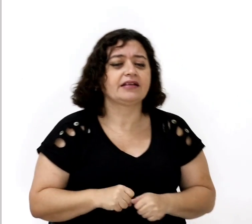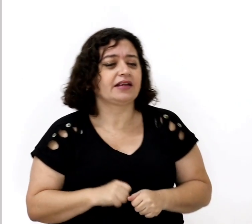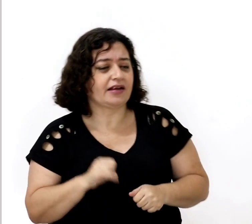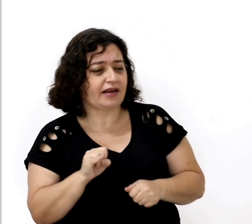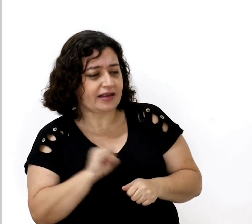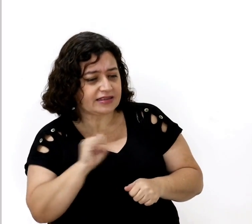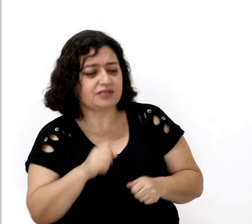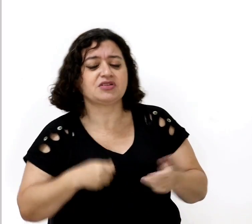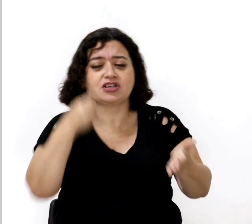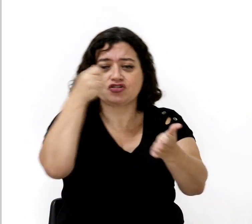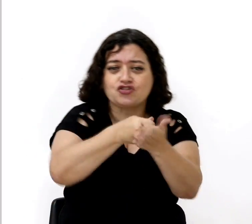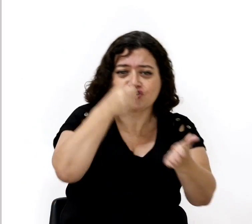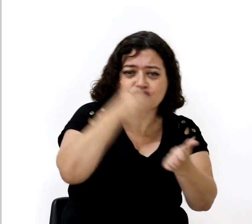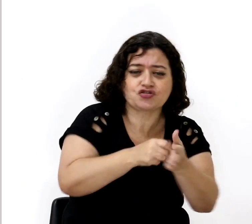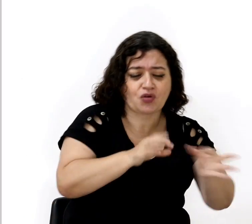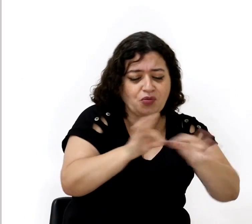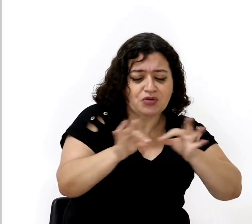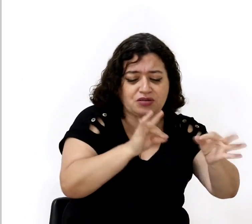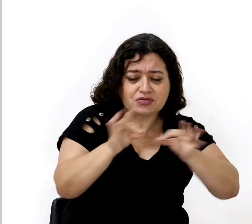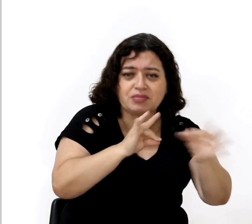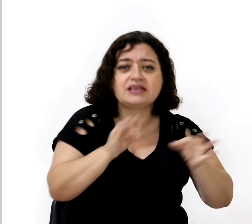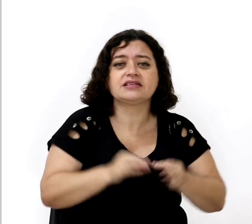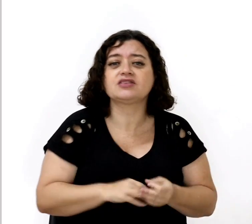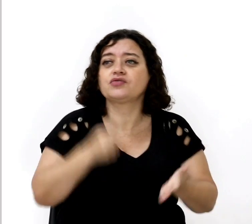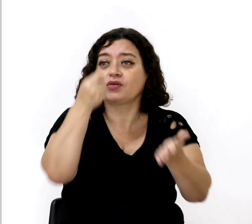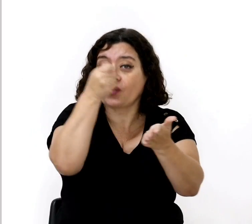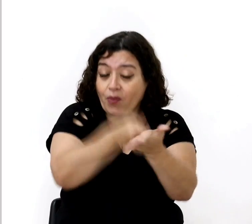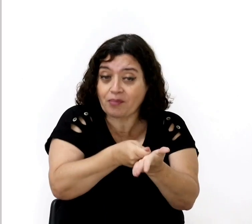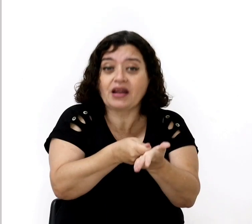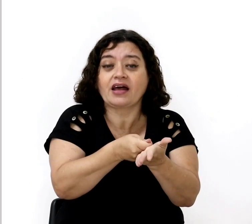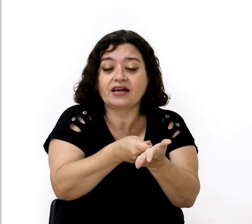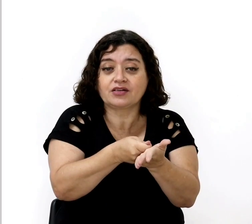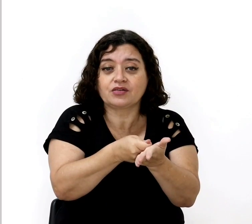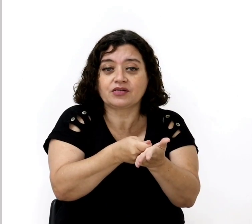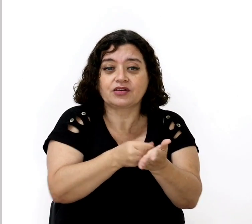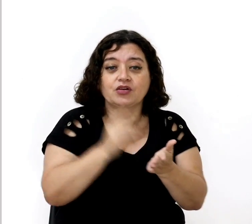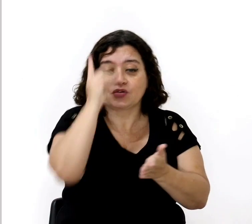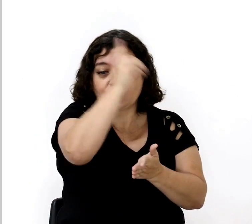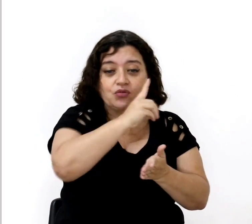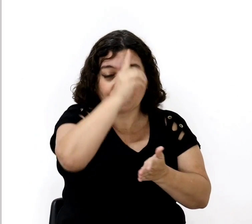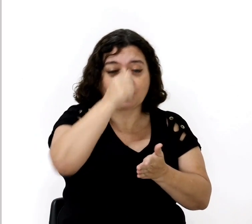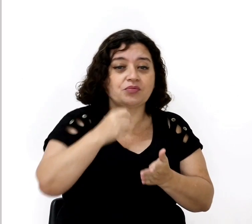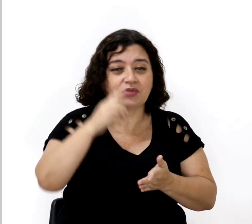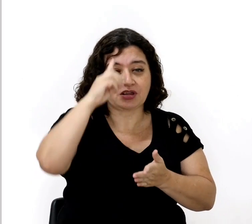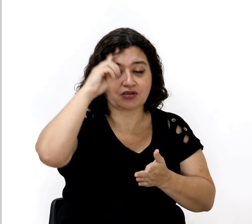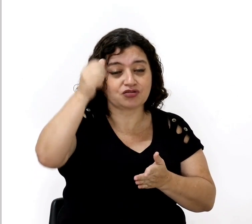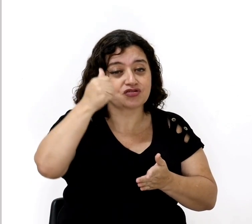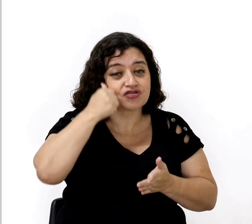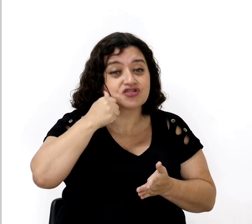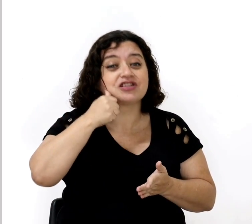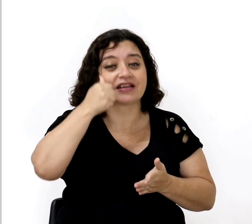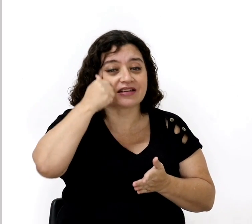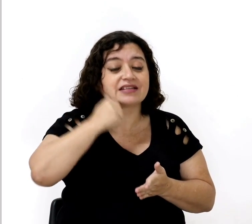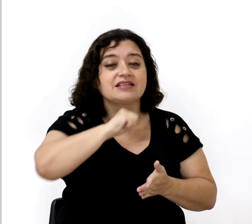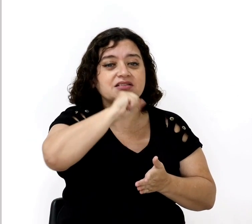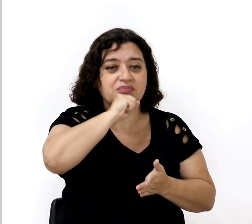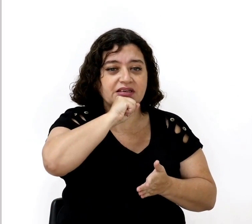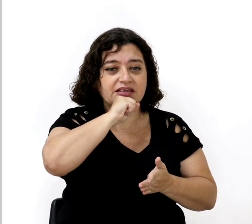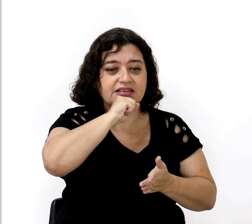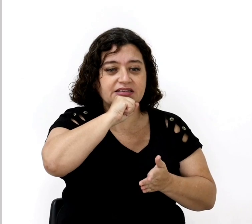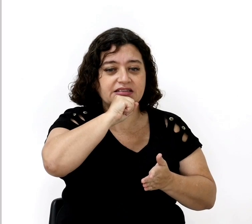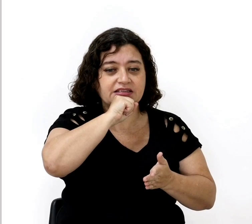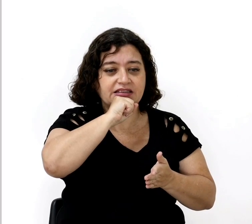irmãs, não, deixa que a gente compra as lembrancinhas, a irmã foi comprar, chegou lá, domingo, Dia das Mães, essa galera